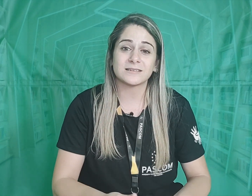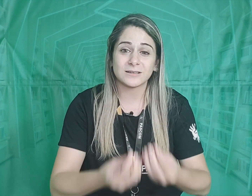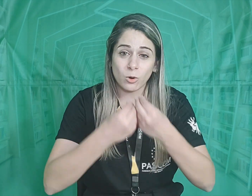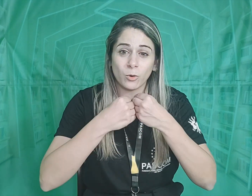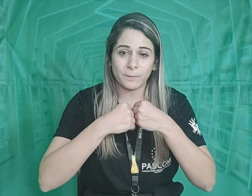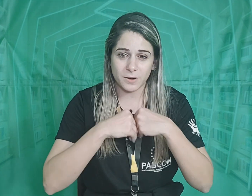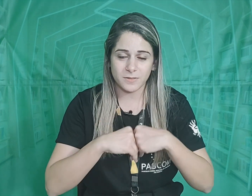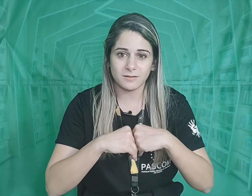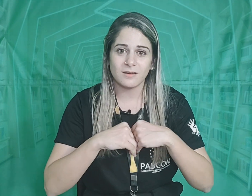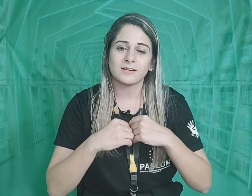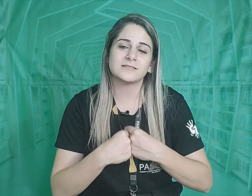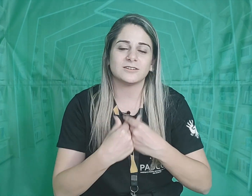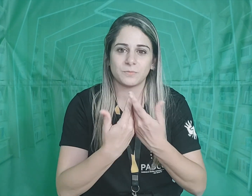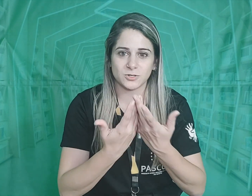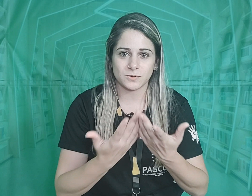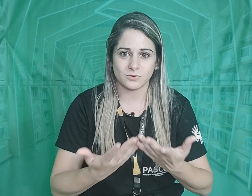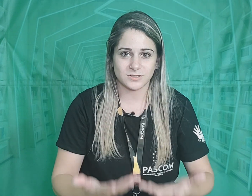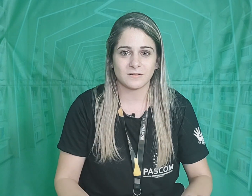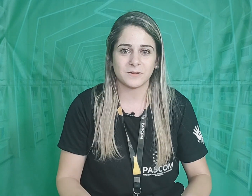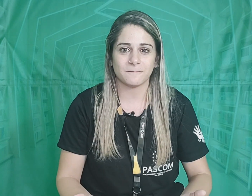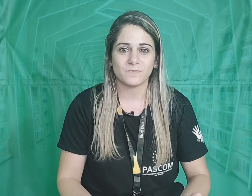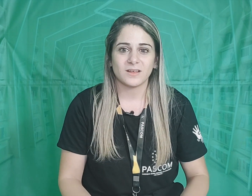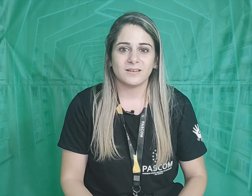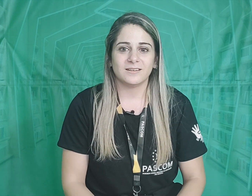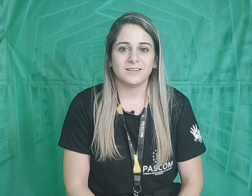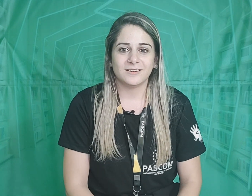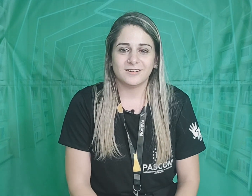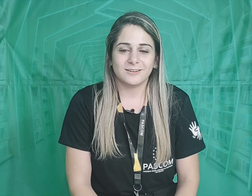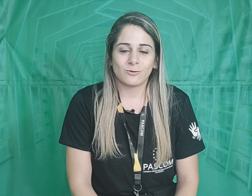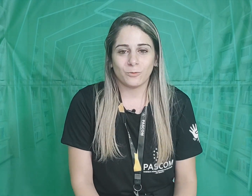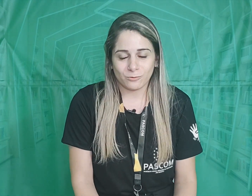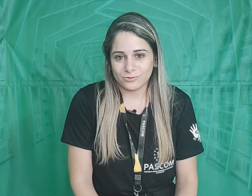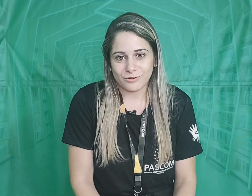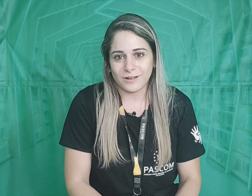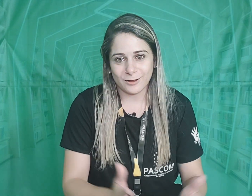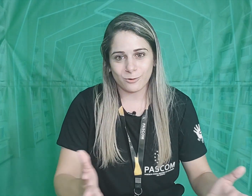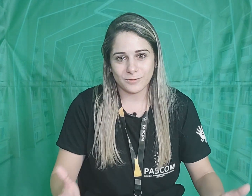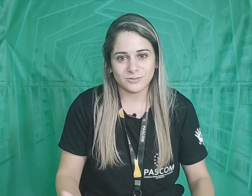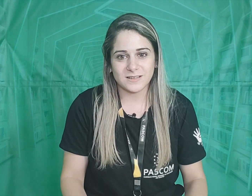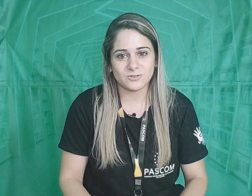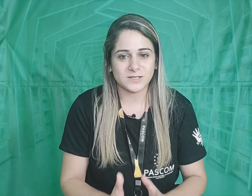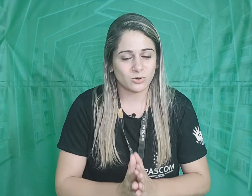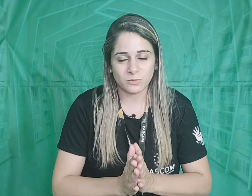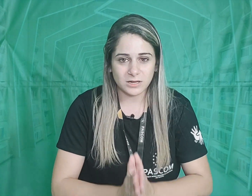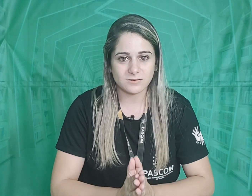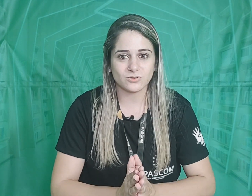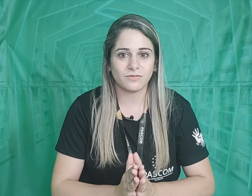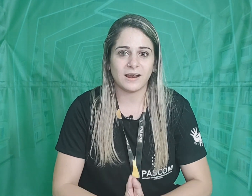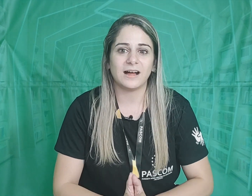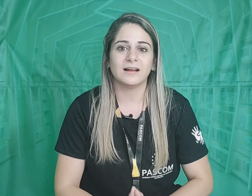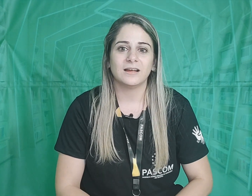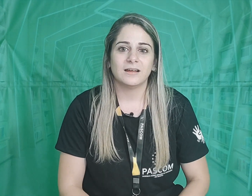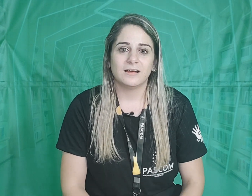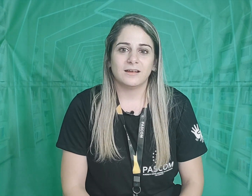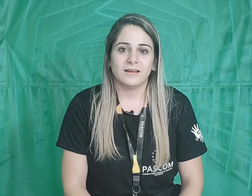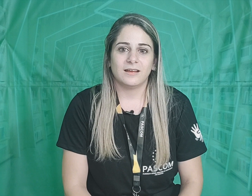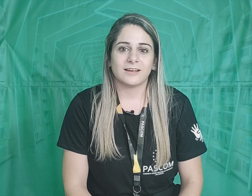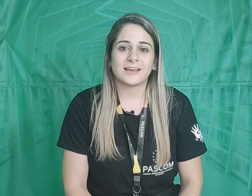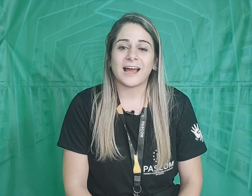assim como é para mim, que seja para as pessoas também. E como eu já falei algumas vezes, mas eu não me canso de falar, é que